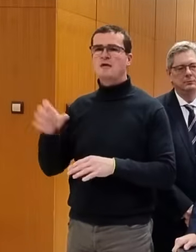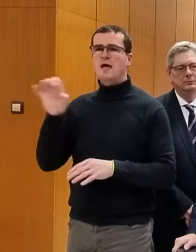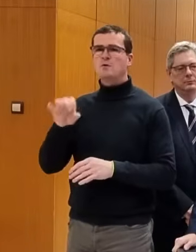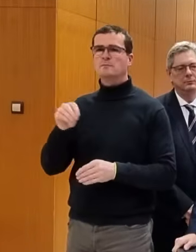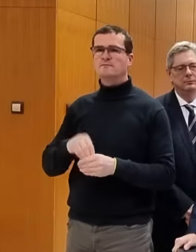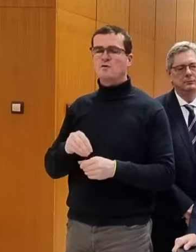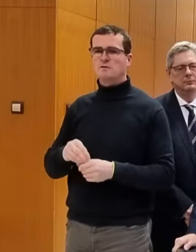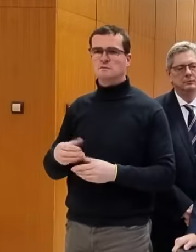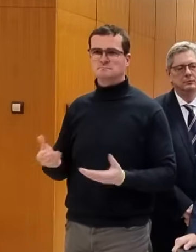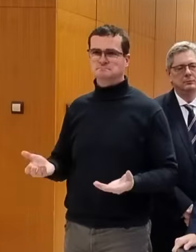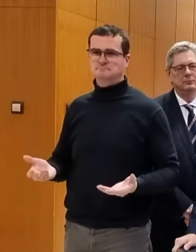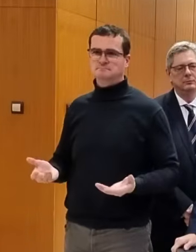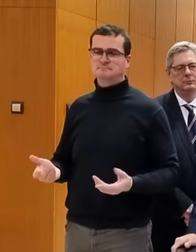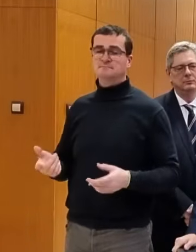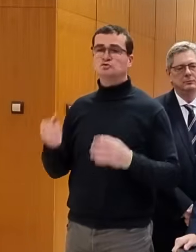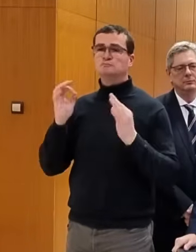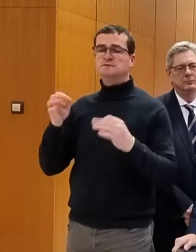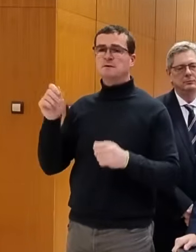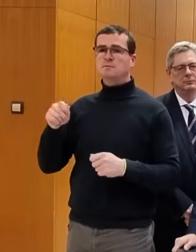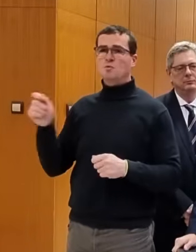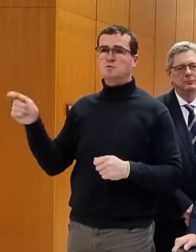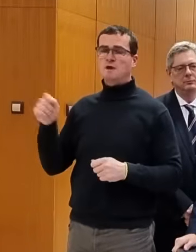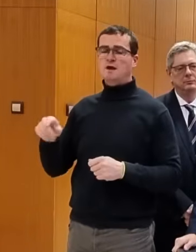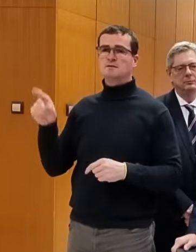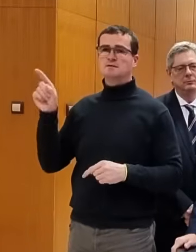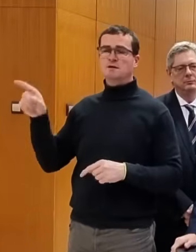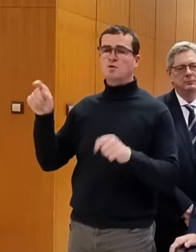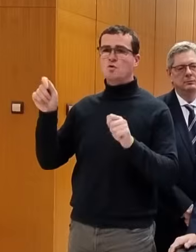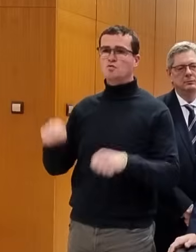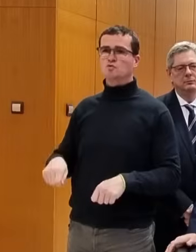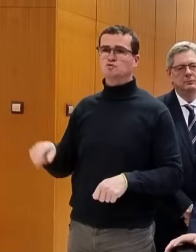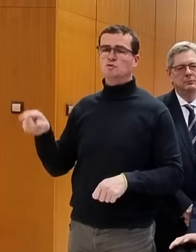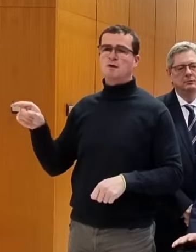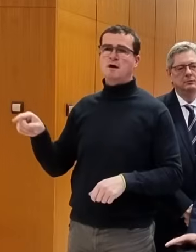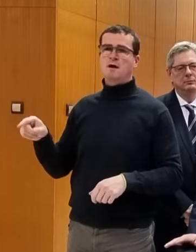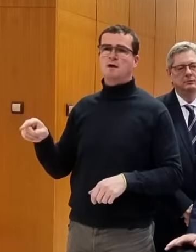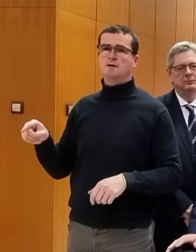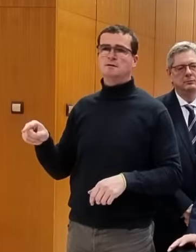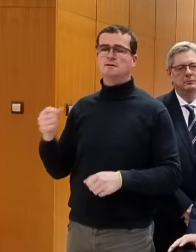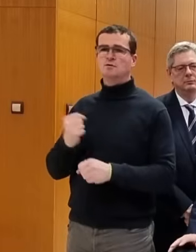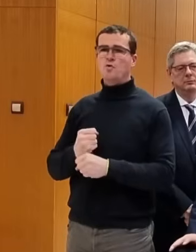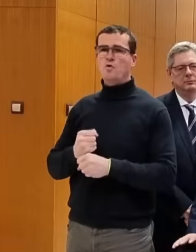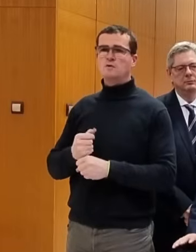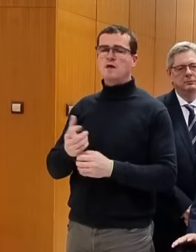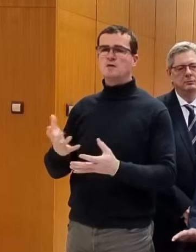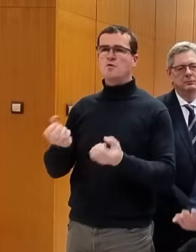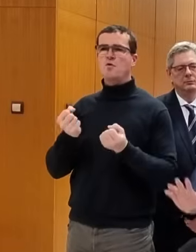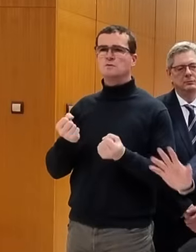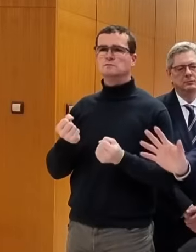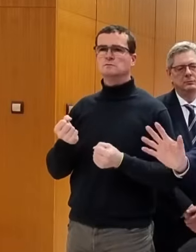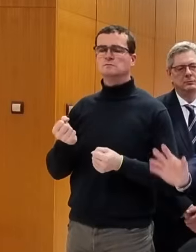európskych fondoch a podobne. Špeciálna prokuratúra sa rozhodla konať od